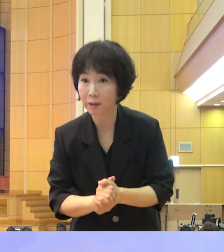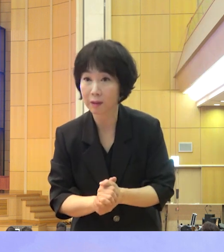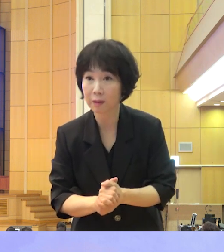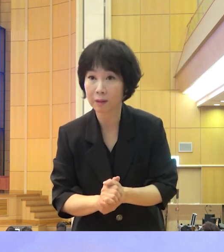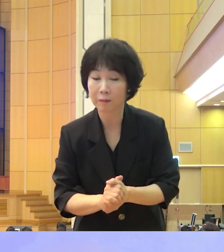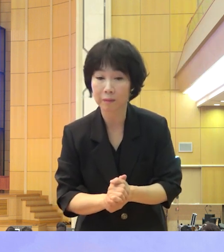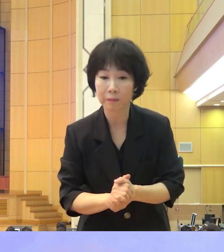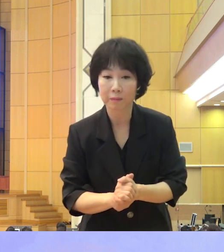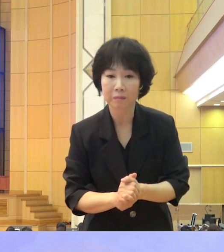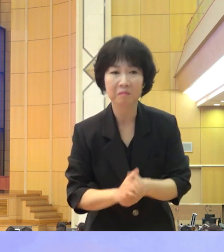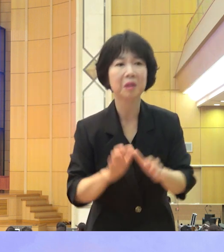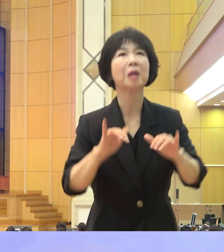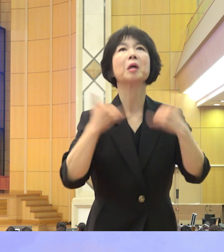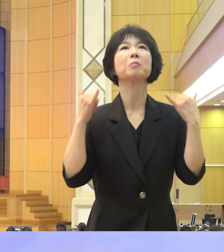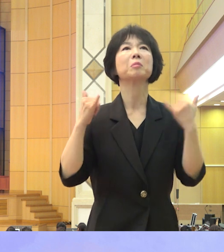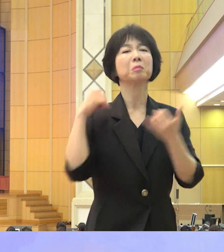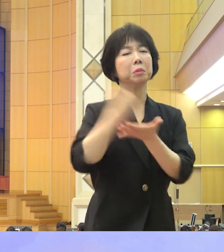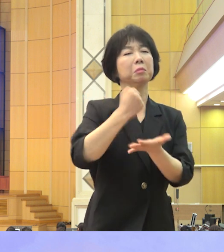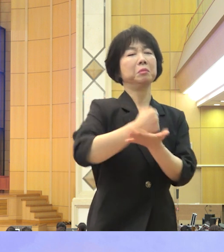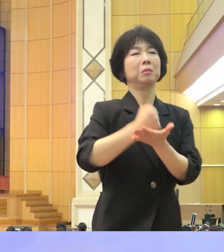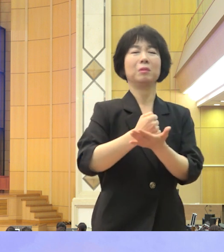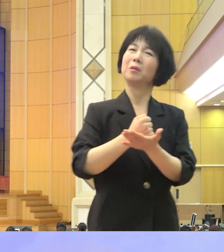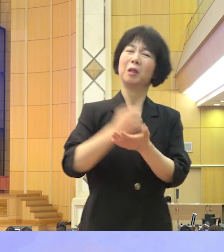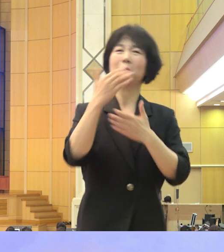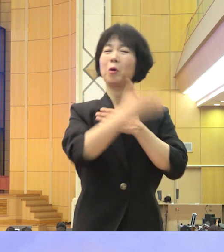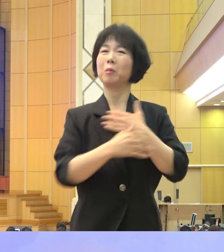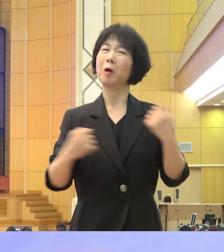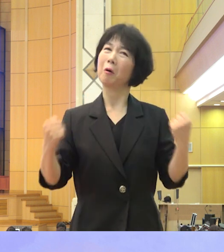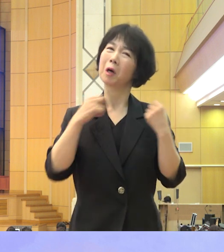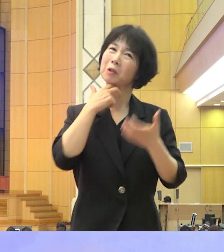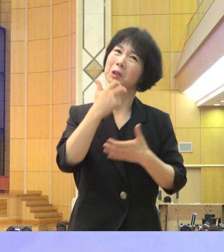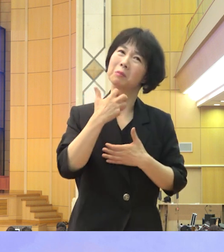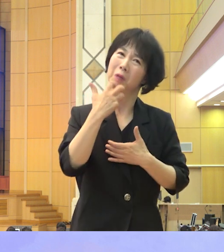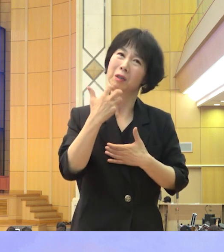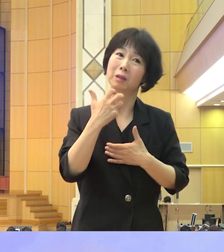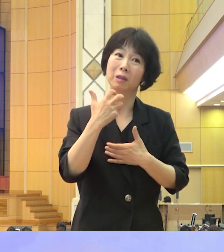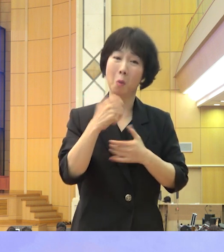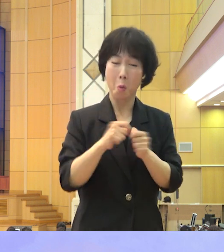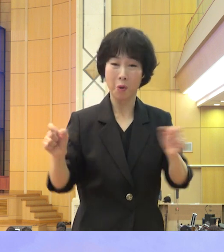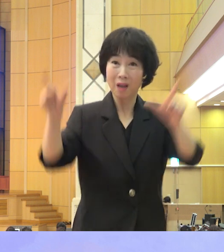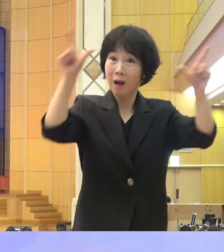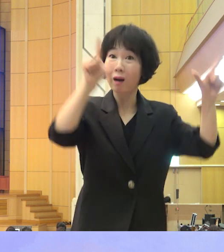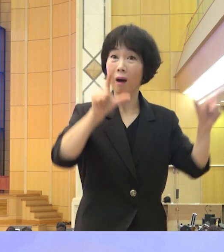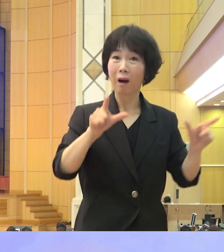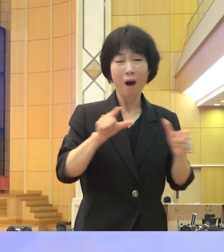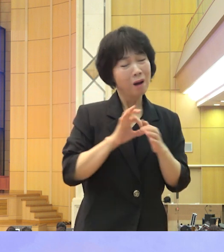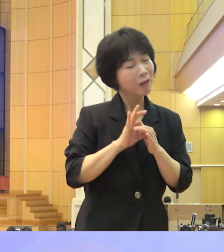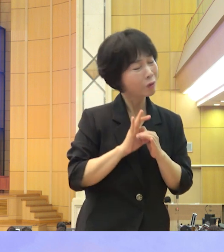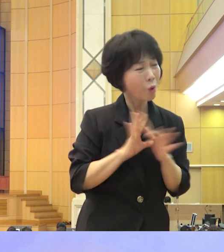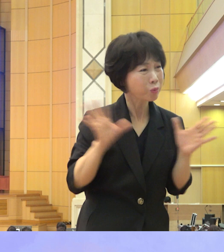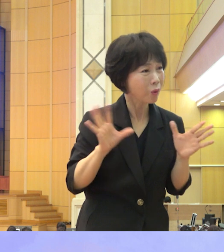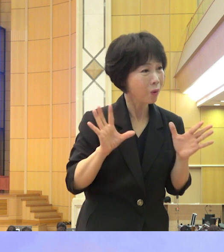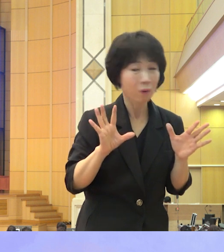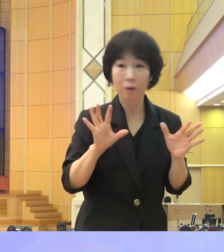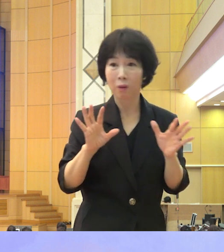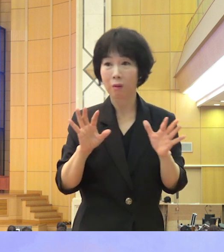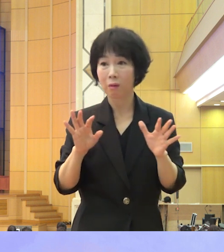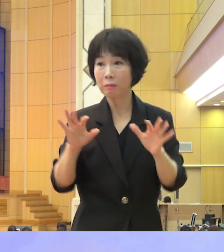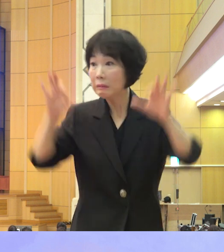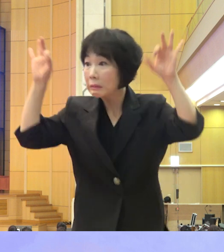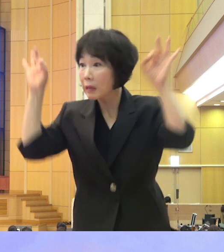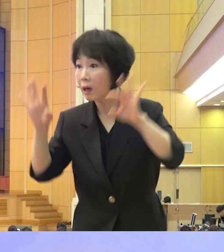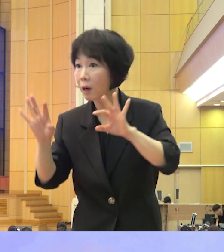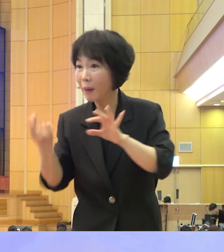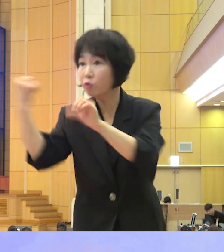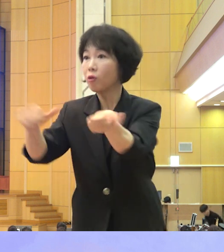그럽니까? 70까지 살았던 80까지 살았던 90까지 살았던 간에 참 장수했다 복받았다 이렇게